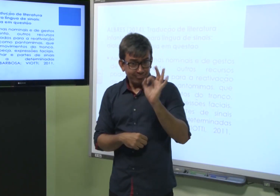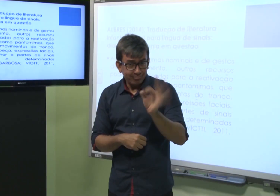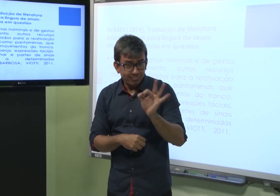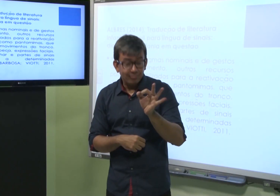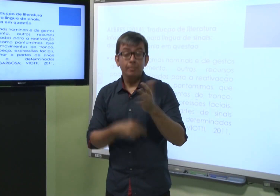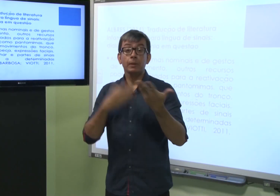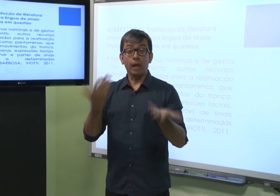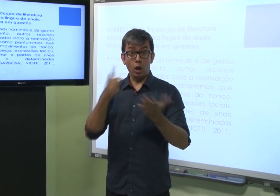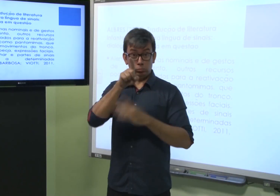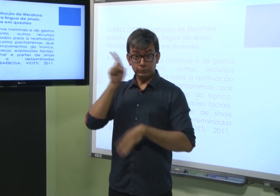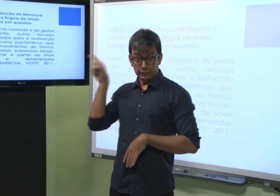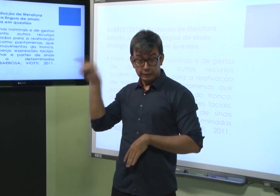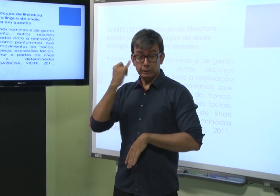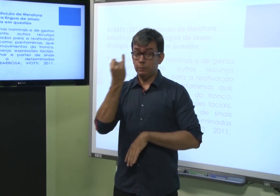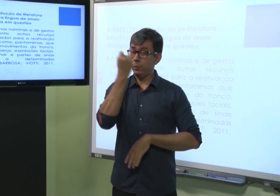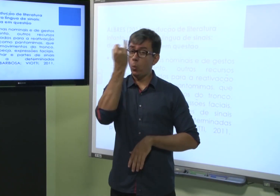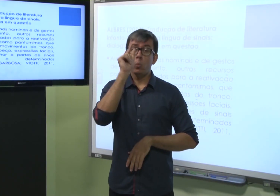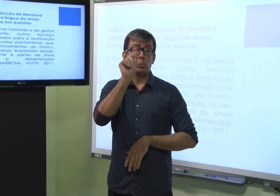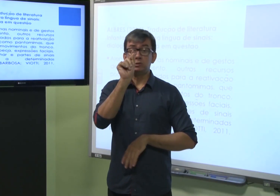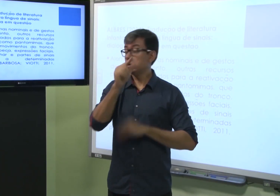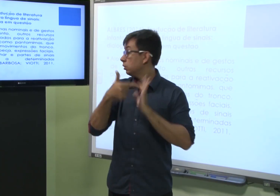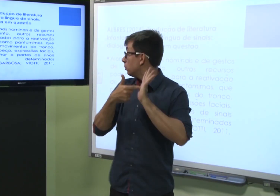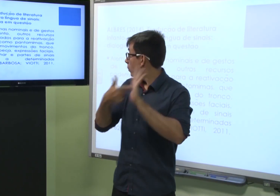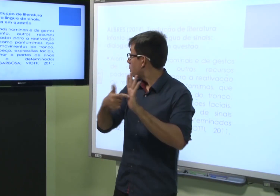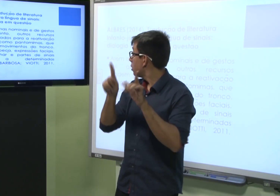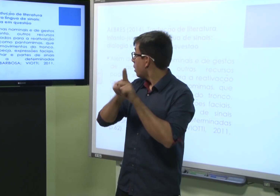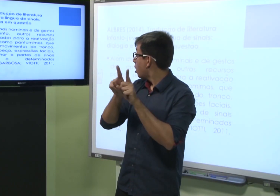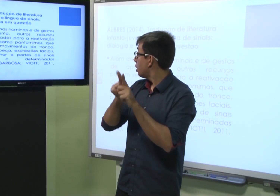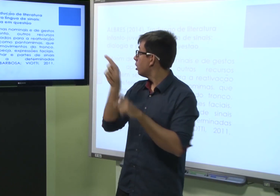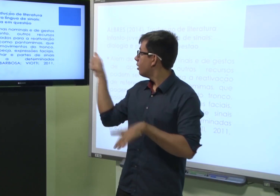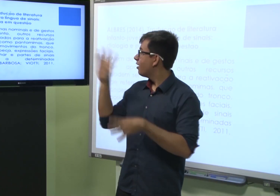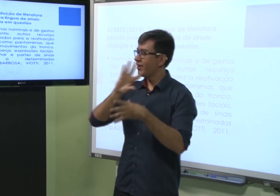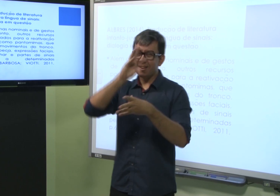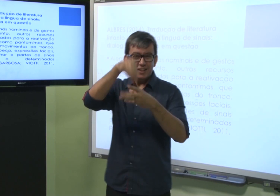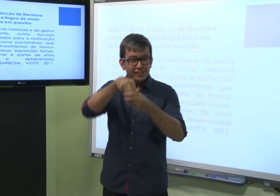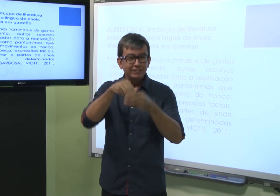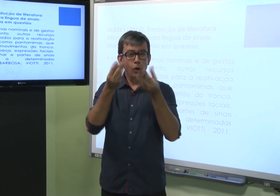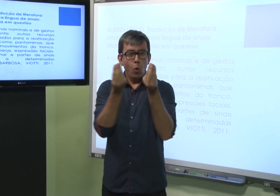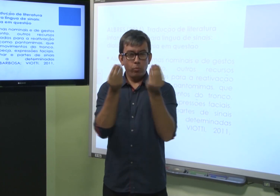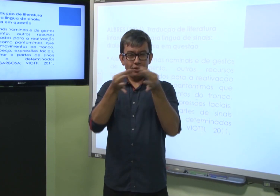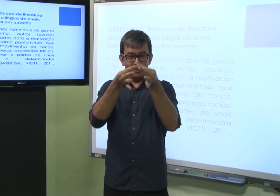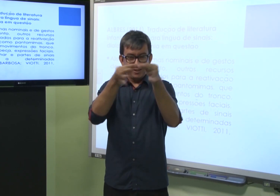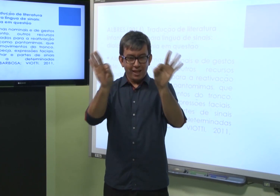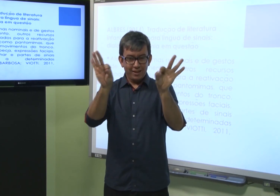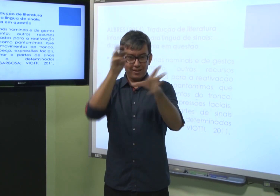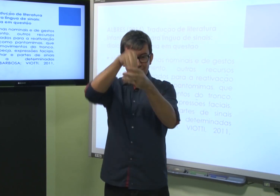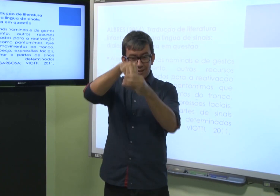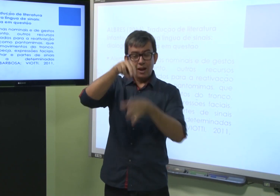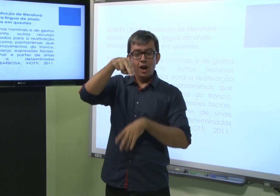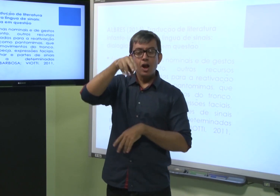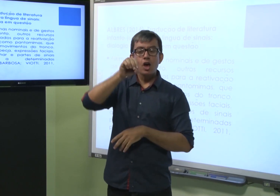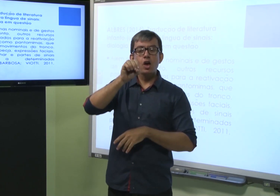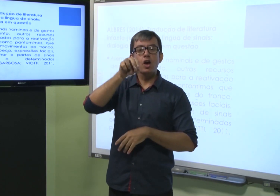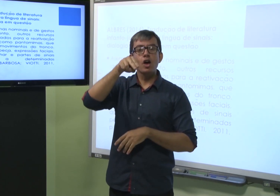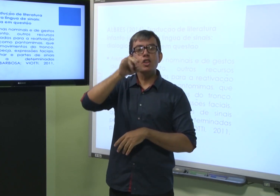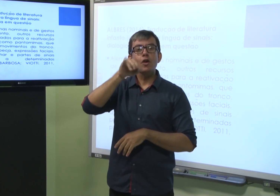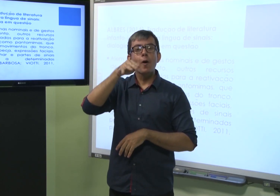Então, vocês viram? É importante termos essa sintaxe nominal na língua